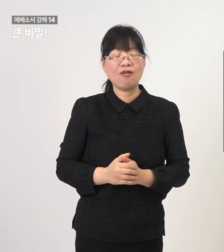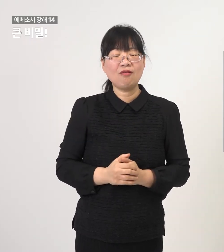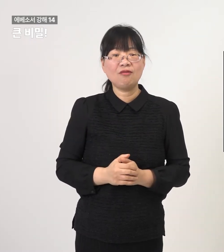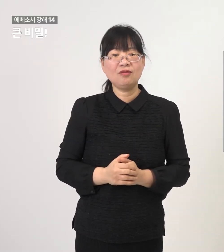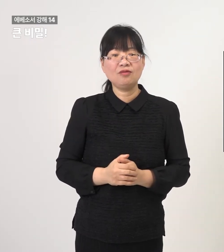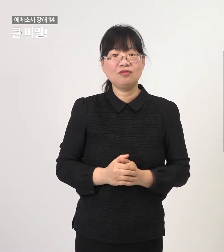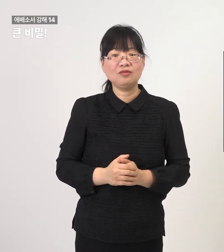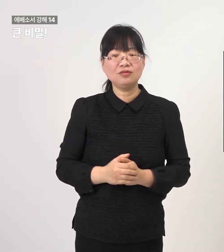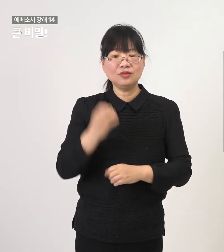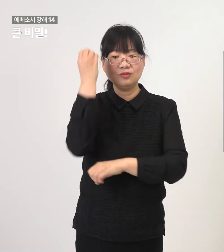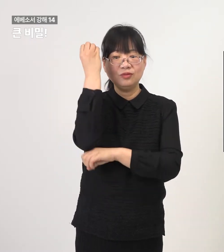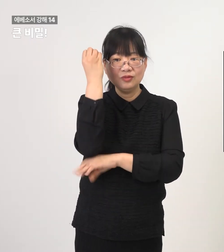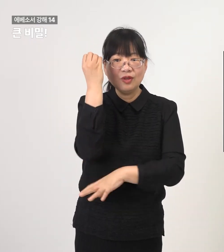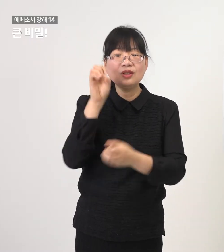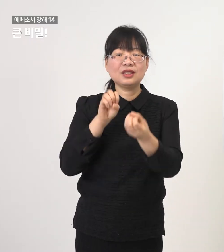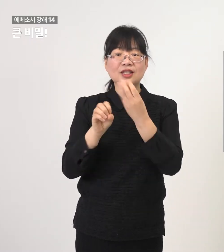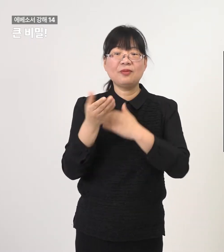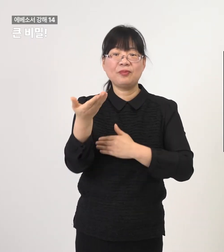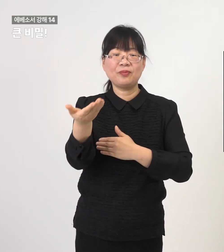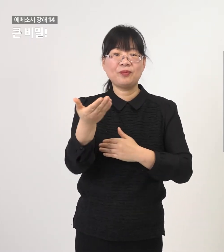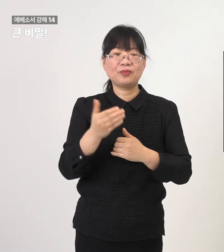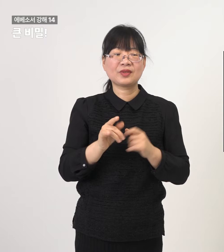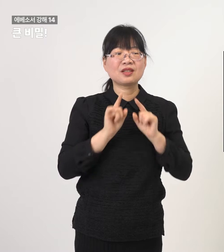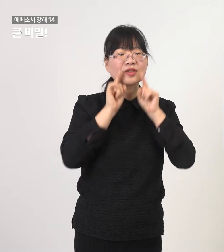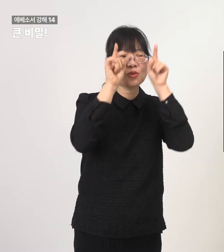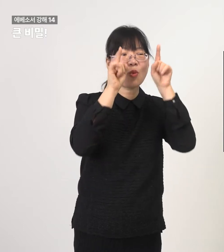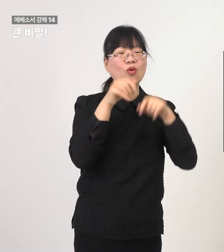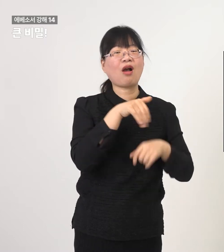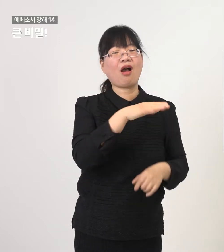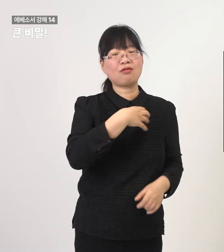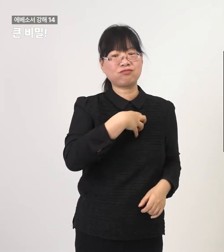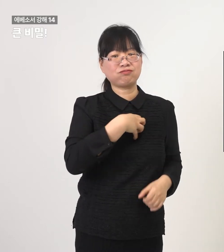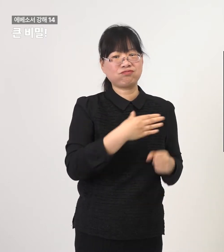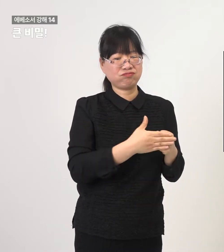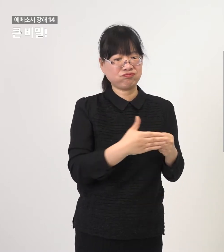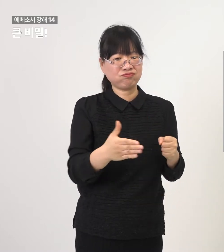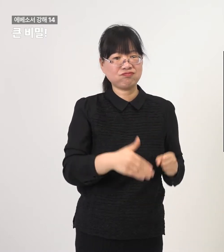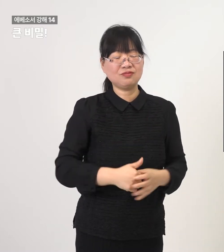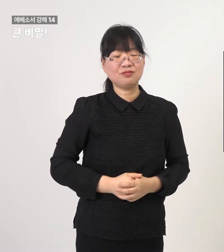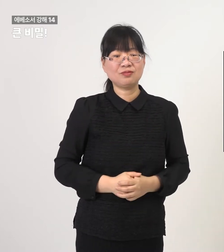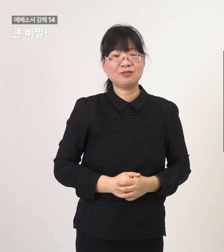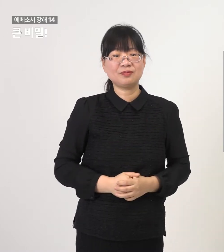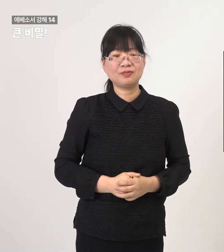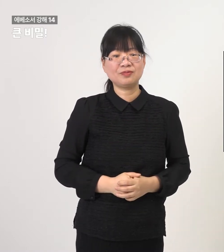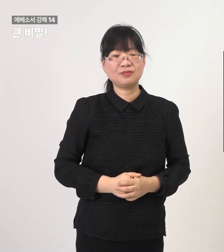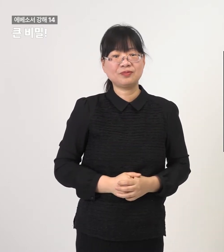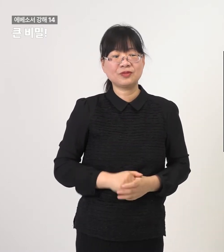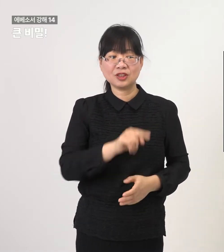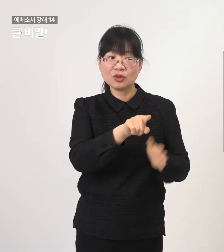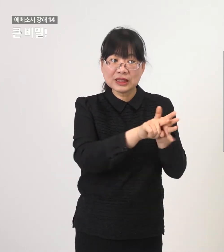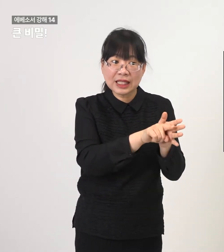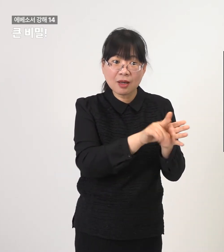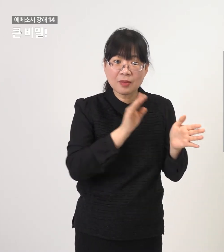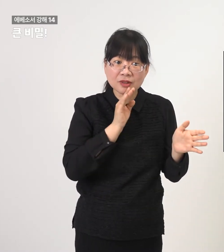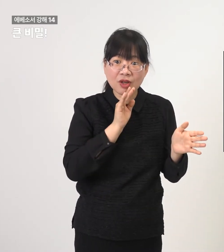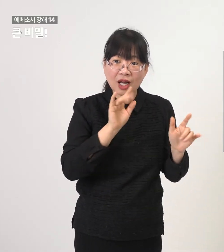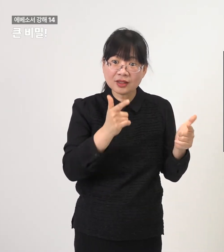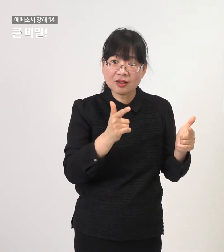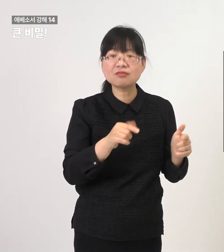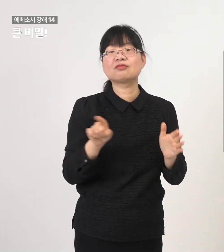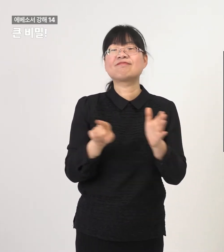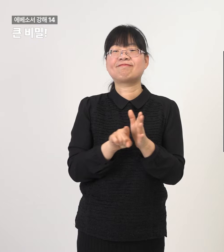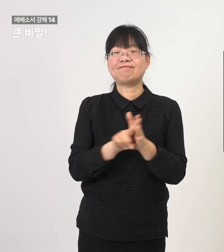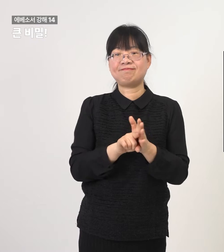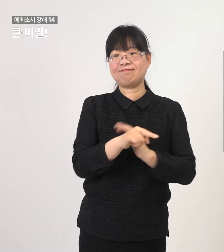아주 원초적인 대답을 했어요. 또 지옥 갈까 봐요. 그 신앙이에요? 신앙 아니에요?